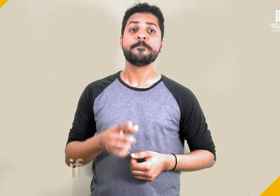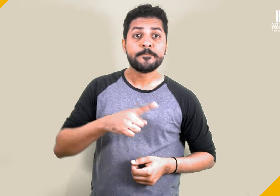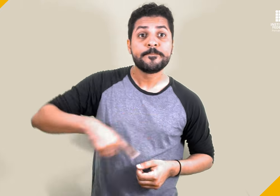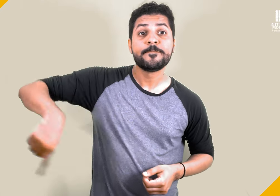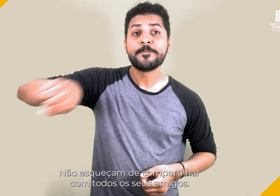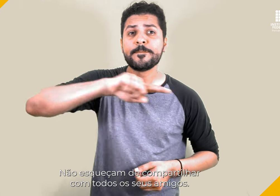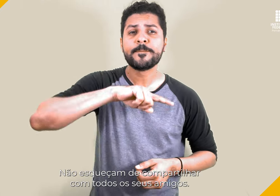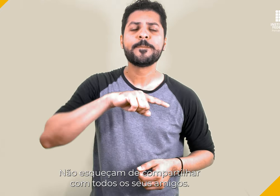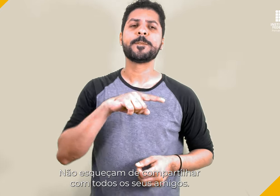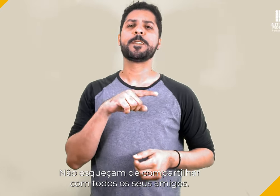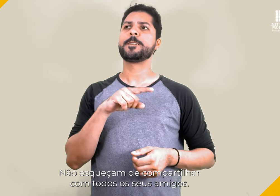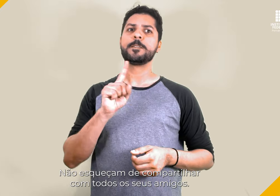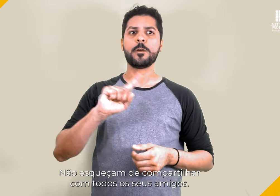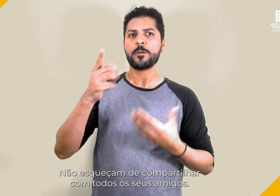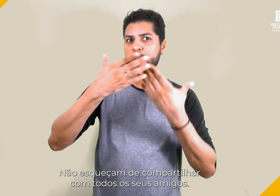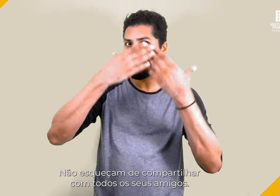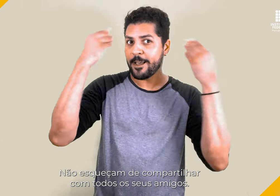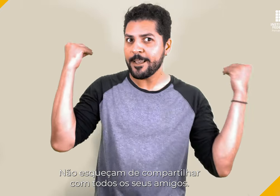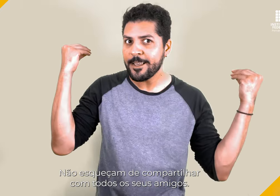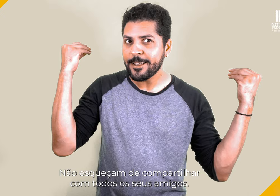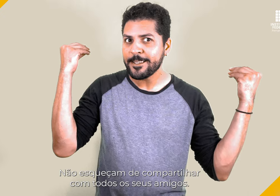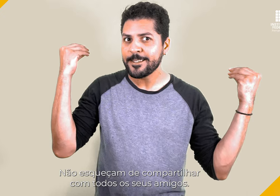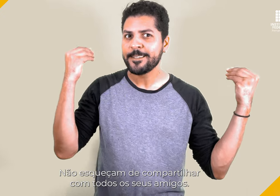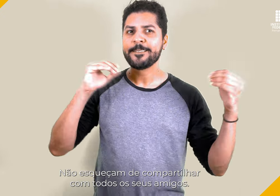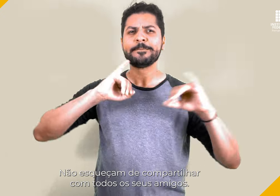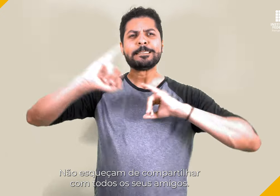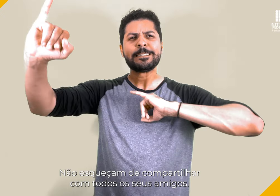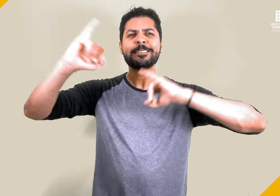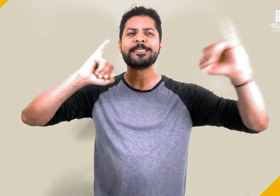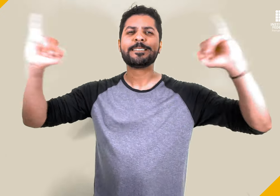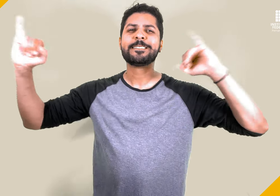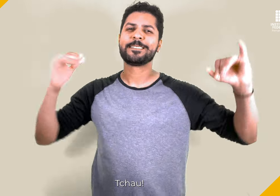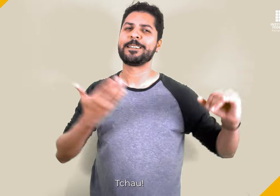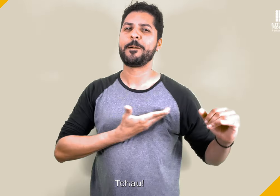Não esqueçam de compartilhar com todos os seus amigos. Tchau!